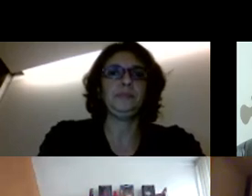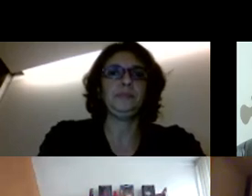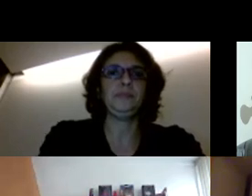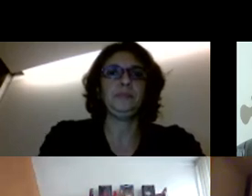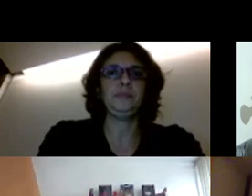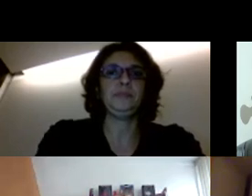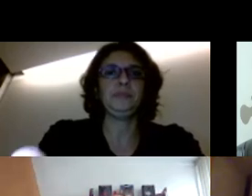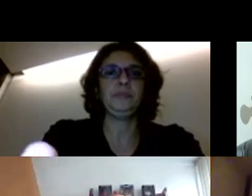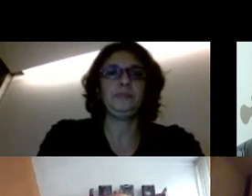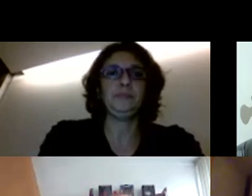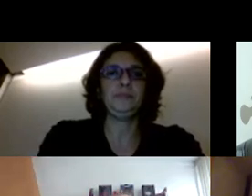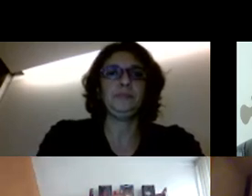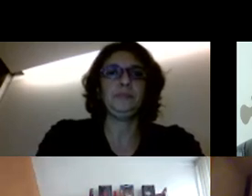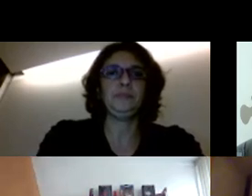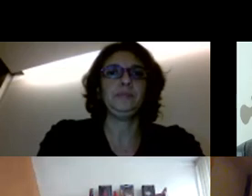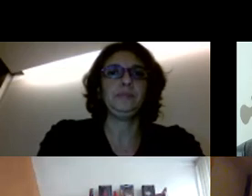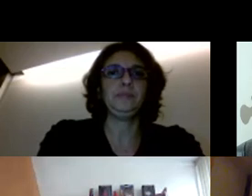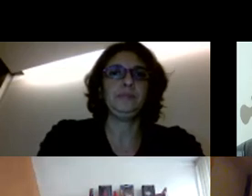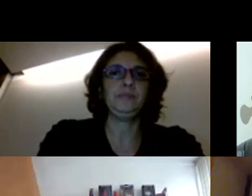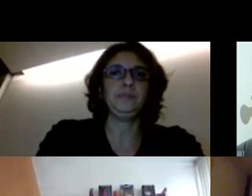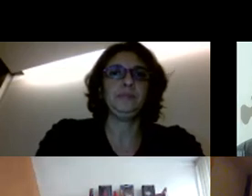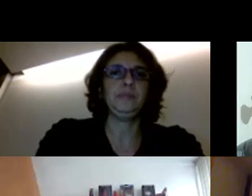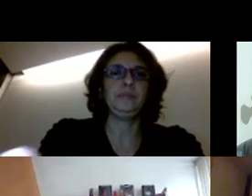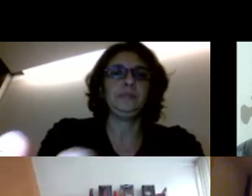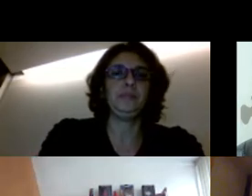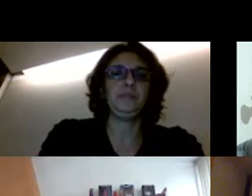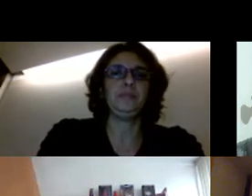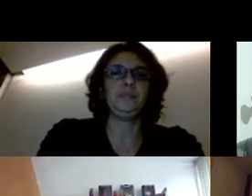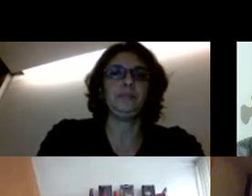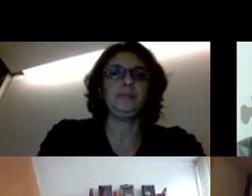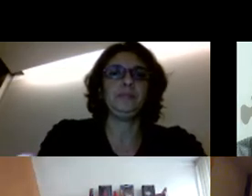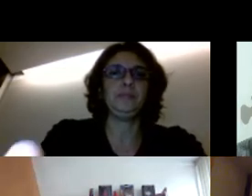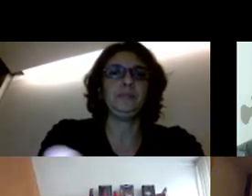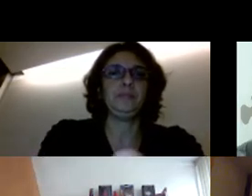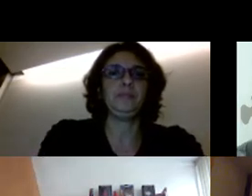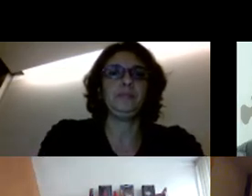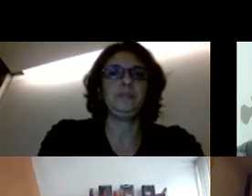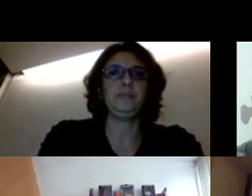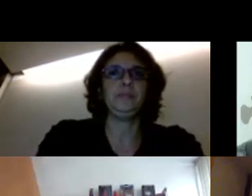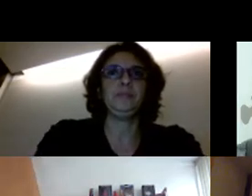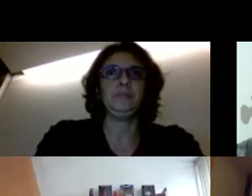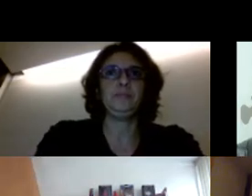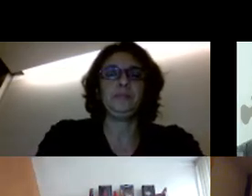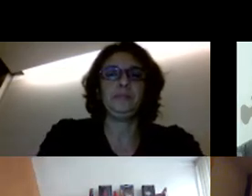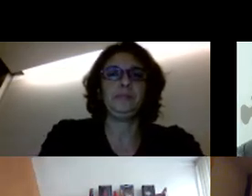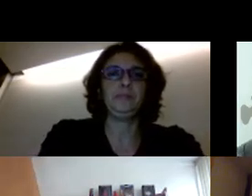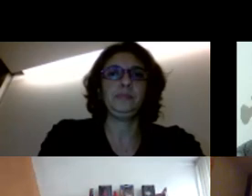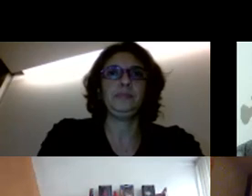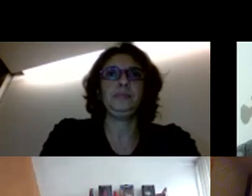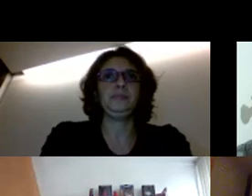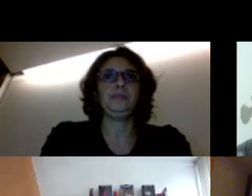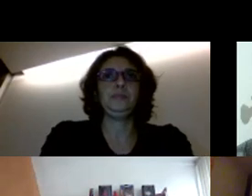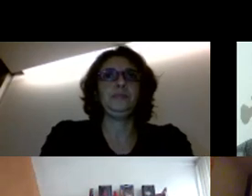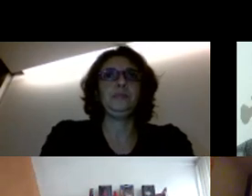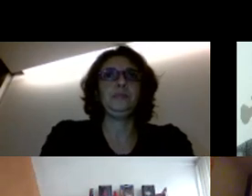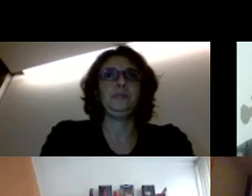y ustedes lo han tratado en español, me encantaría incorporarlos, me parece muy útil incorporarlos en el